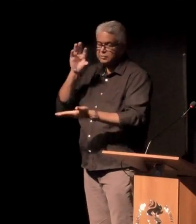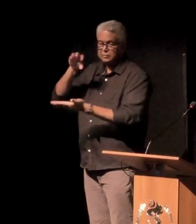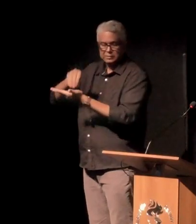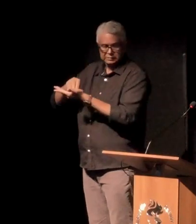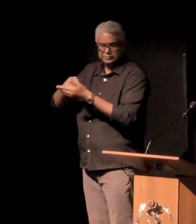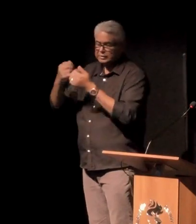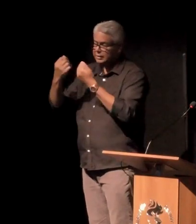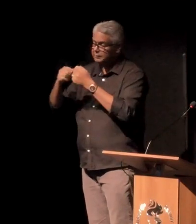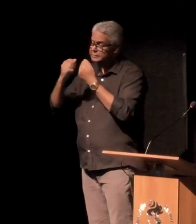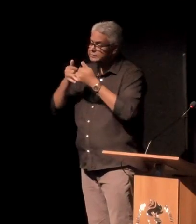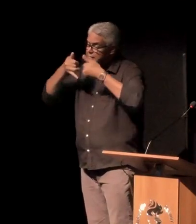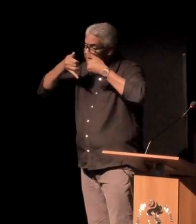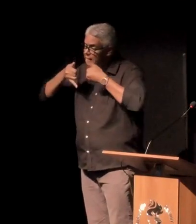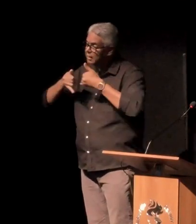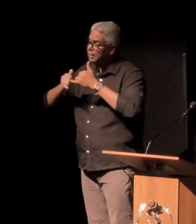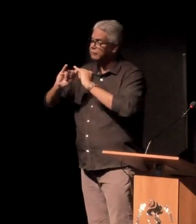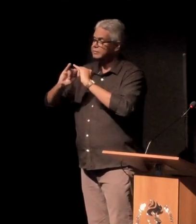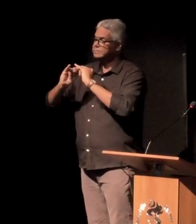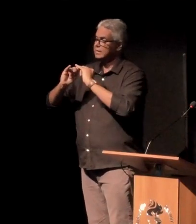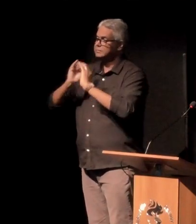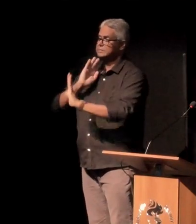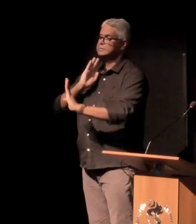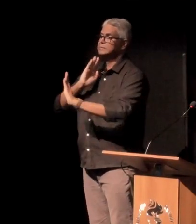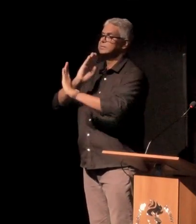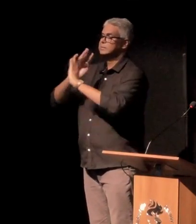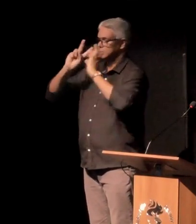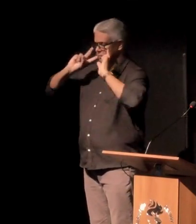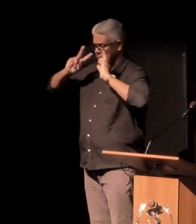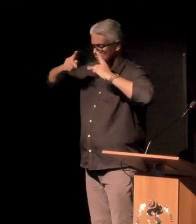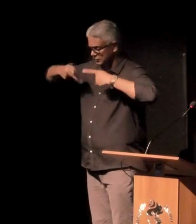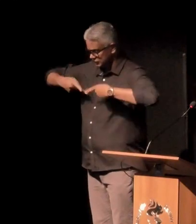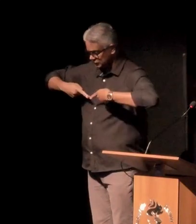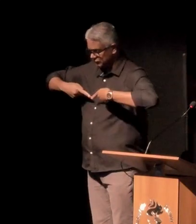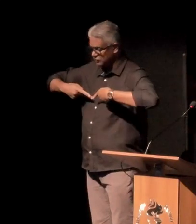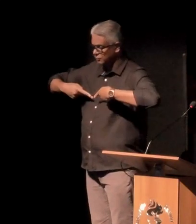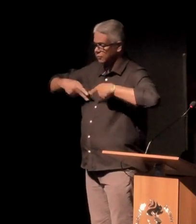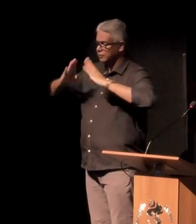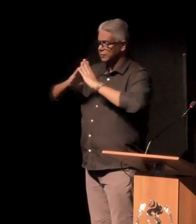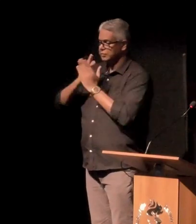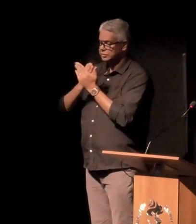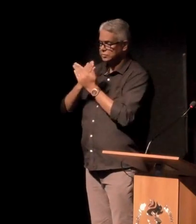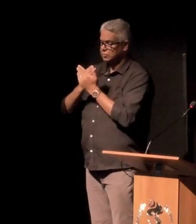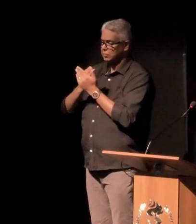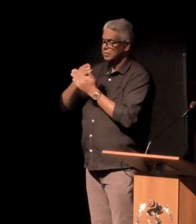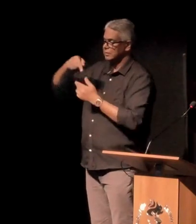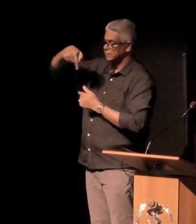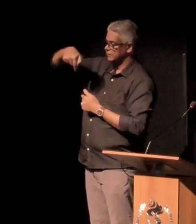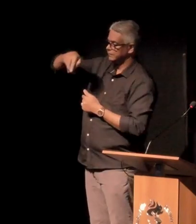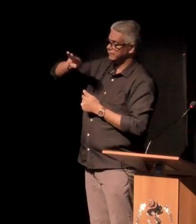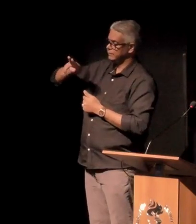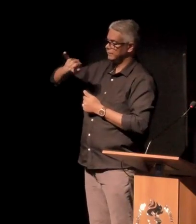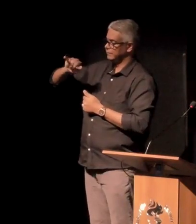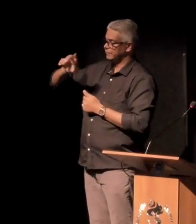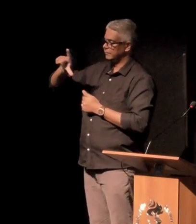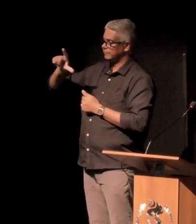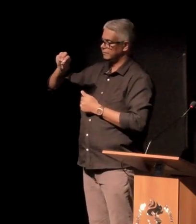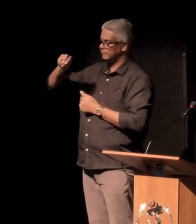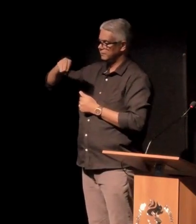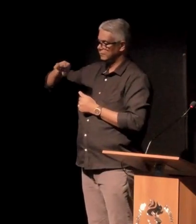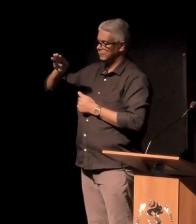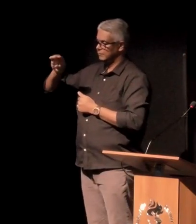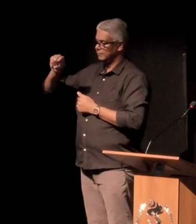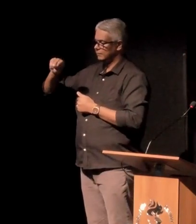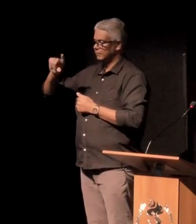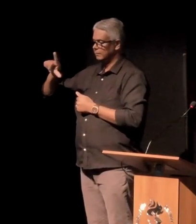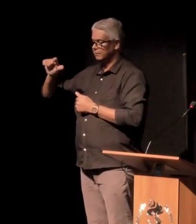ela precisa lá ser Auto identificar como escola quilombola né Ok gente